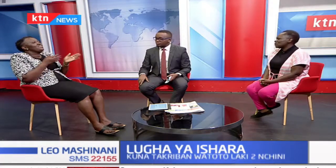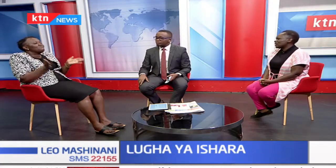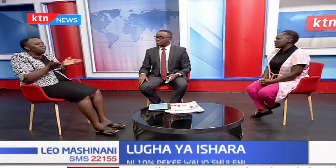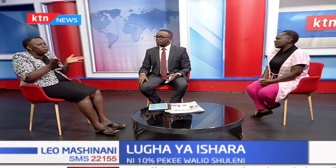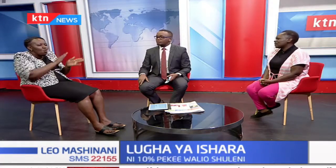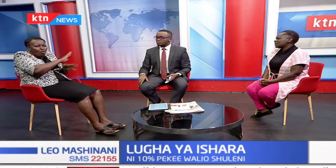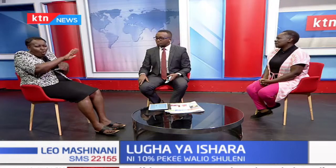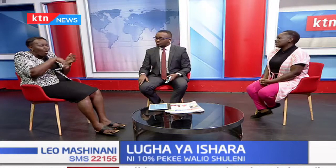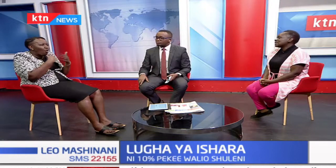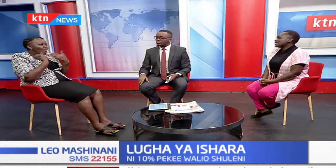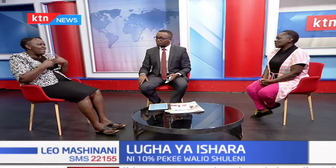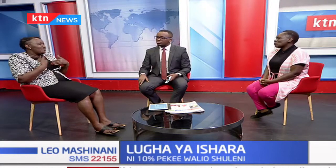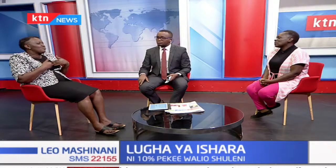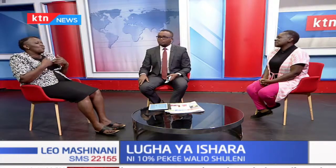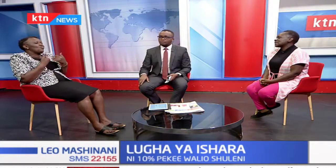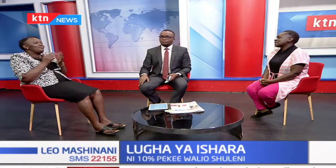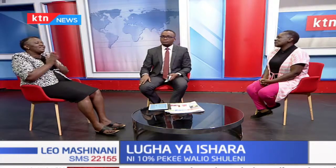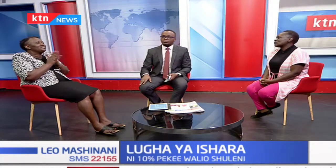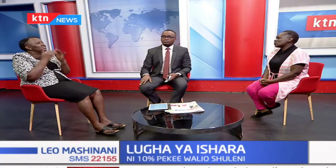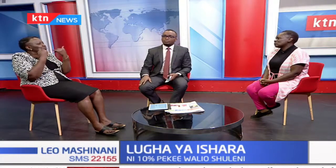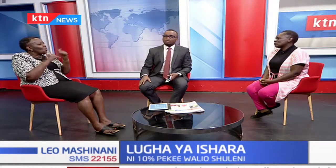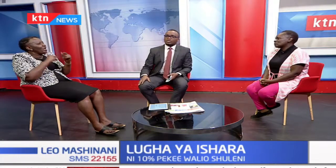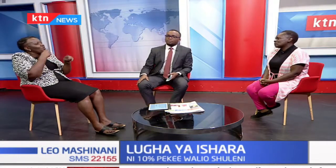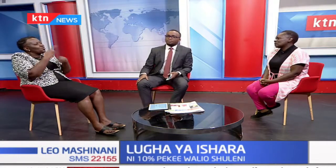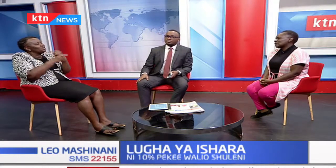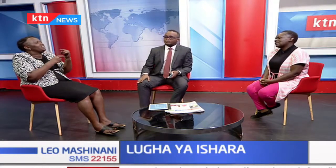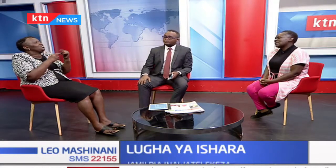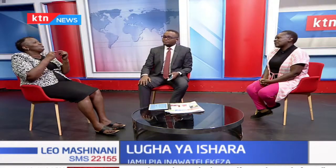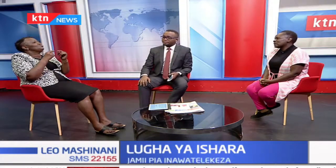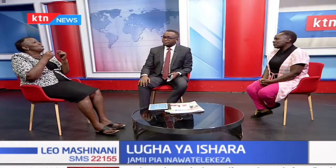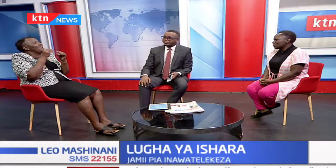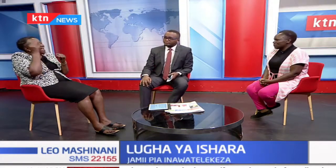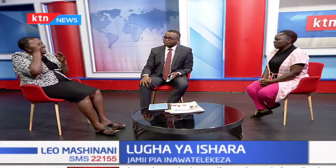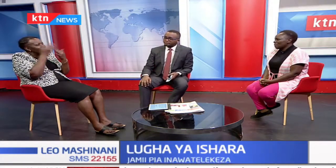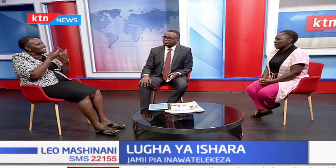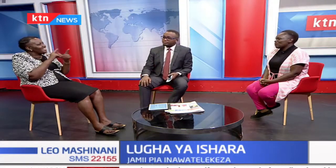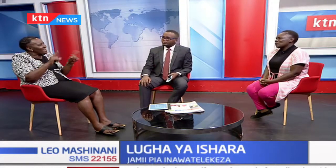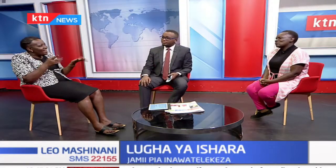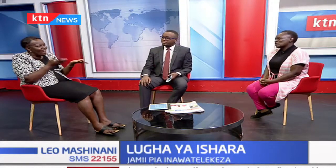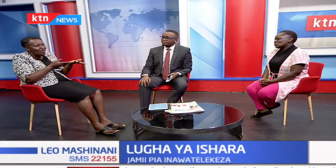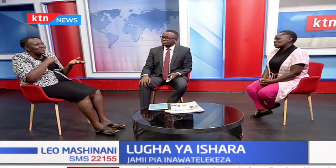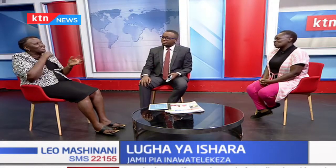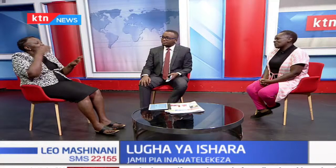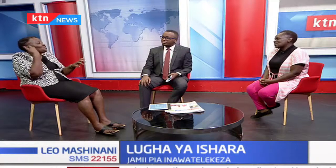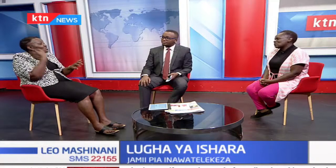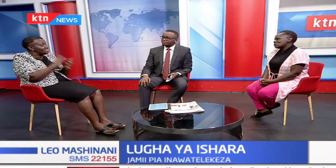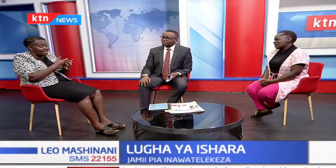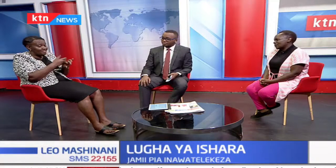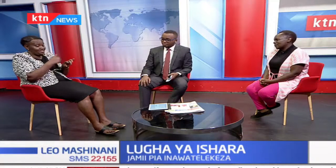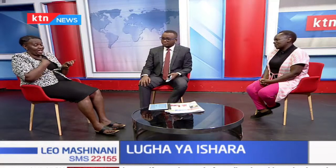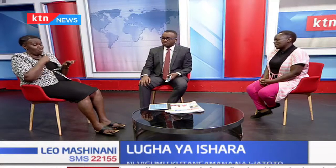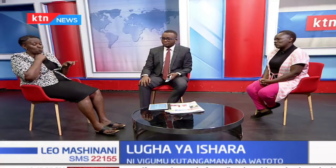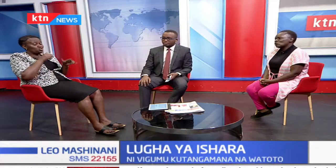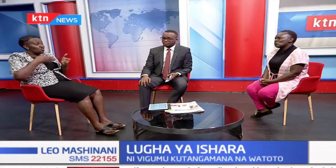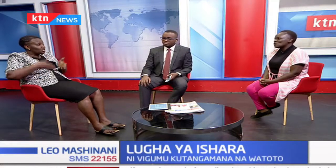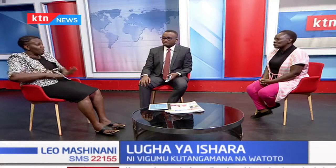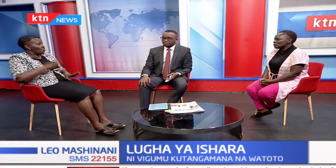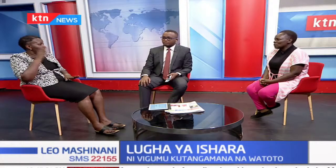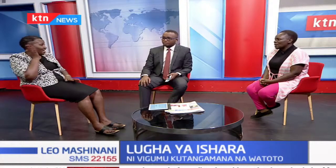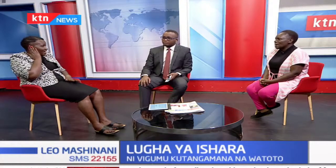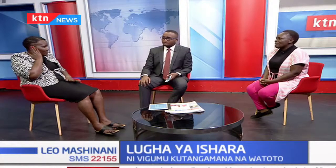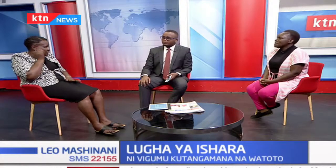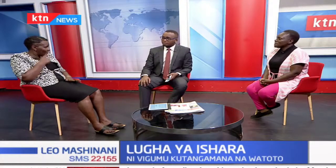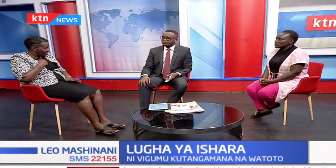kuelewa hii lugha. Ninataka kuhimiza kila mtu. Naam. Jaribu msome hii lugha. Sio